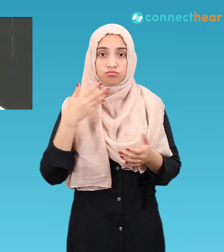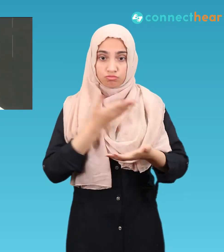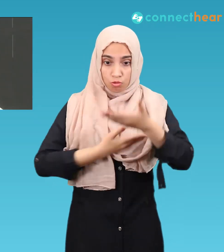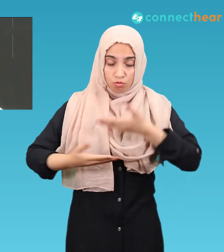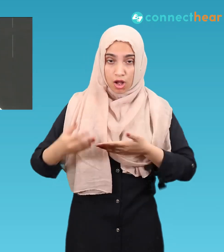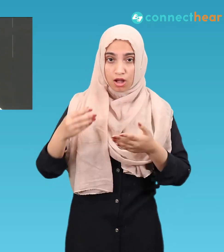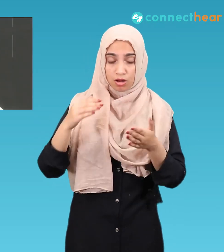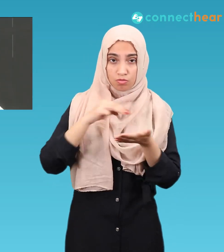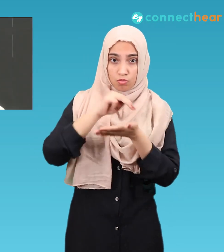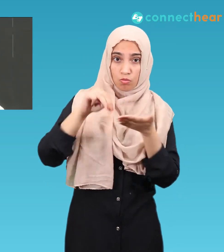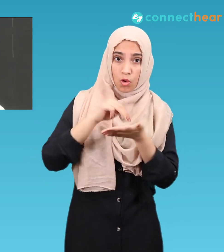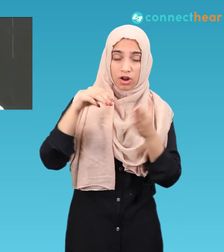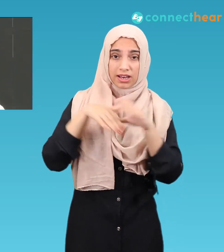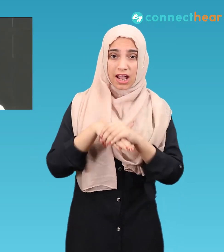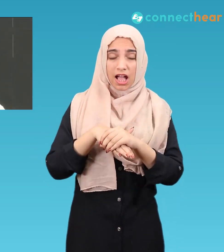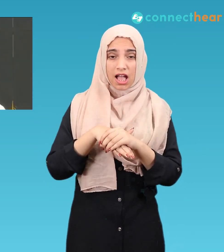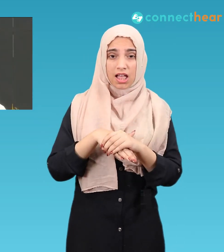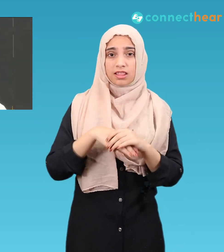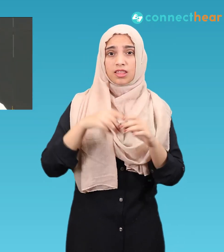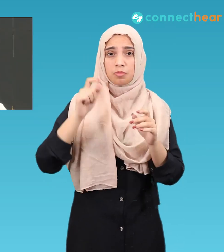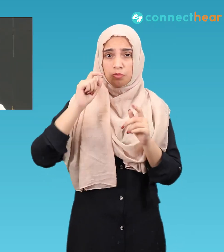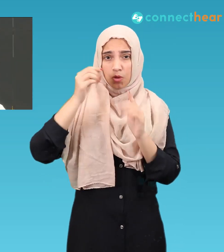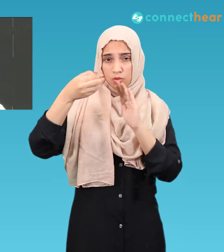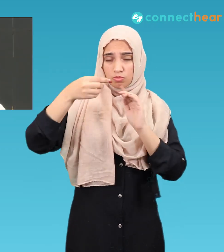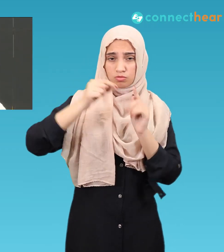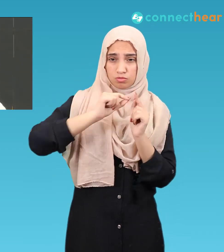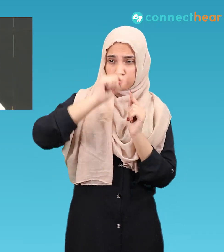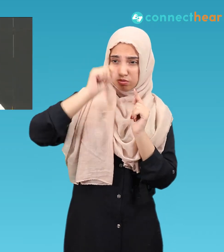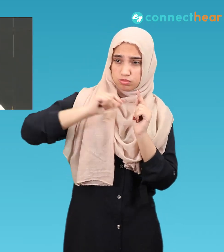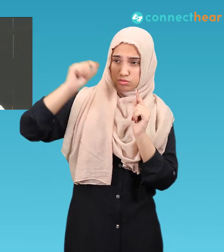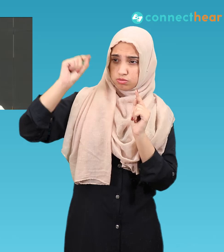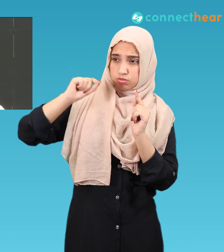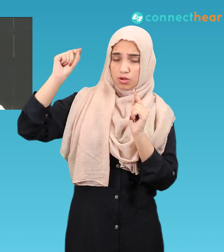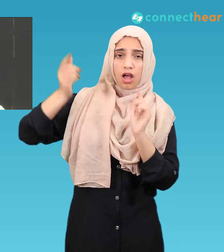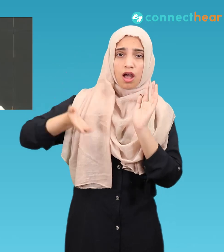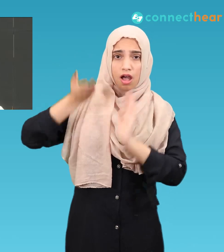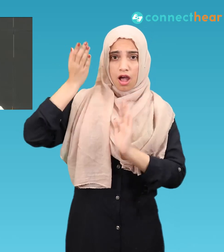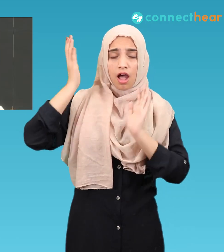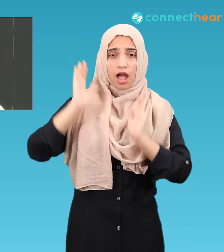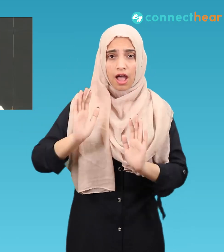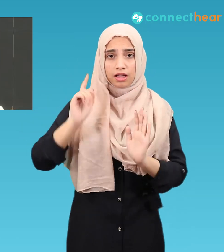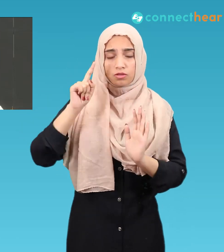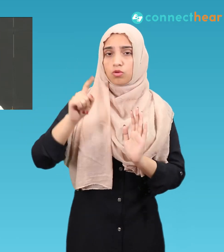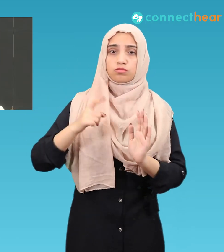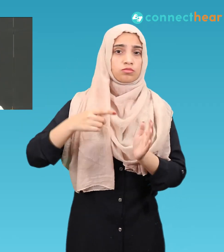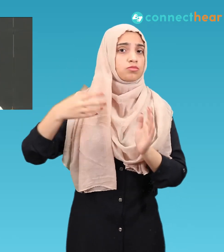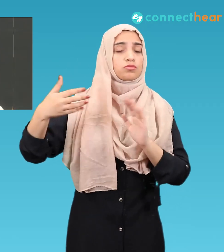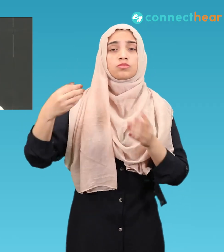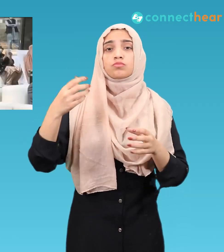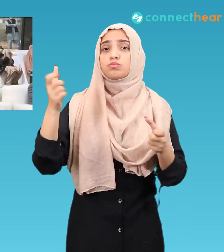لیکن لوگوں کو 5% سے زیادہ کبھی بھی سود نہیں دینا پڑے گا۔ اور اگلے